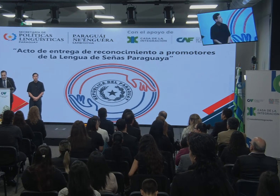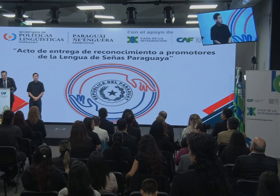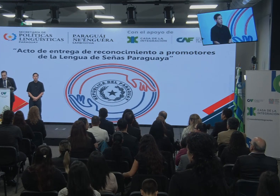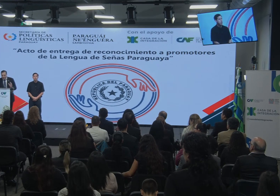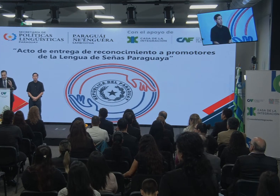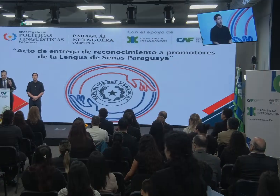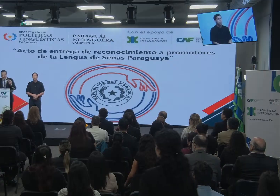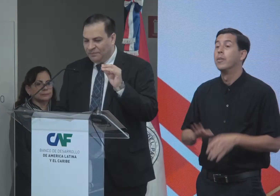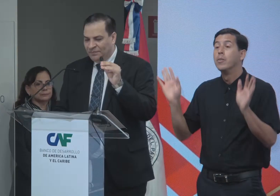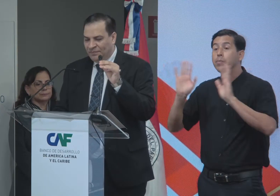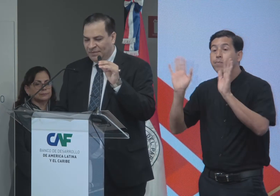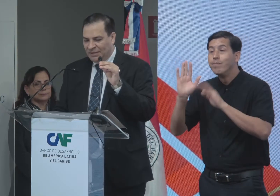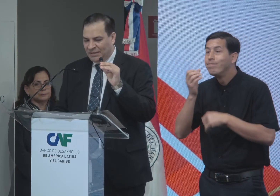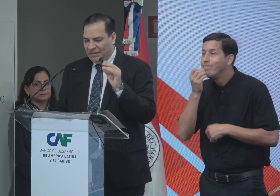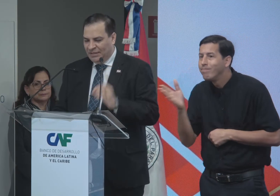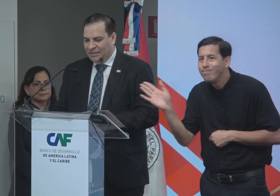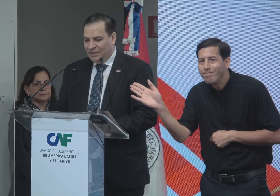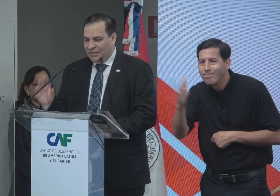Maiteyo Pao Epe,